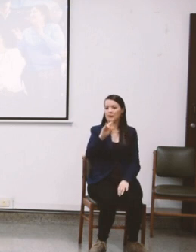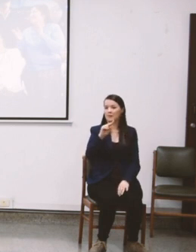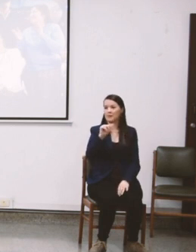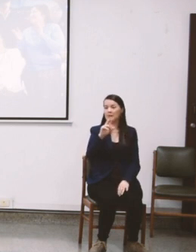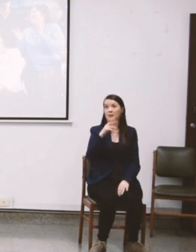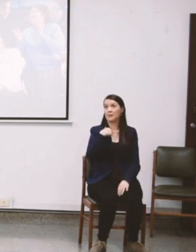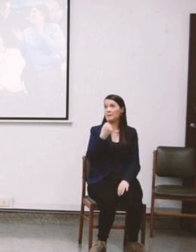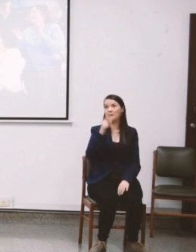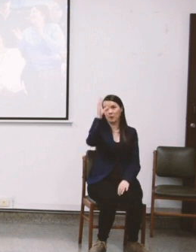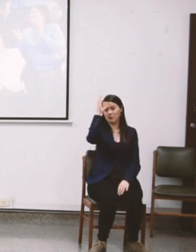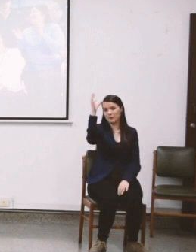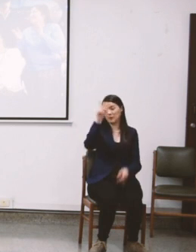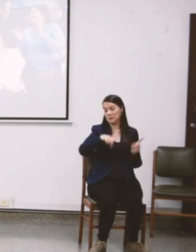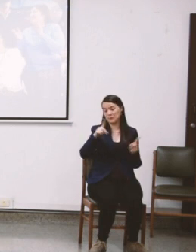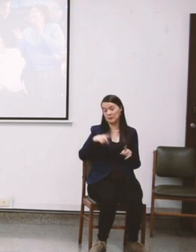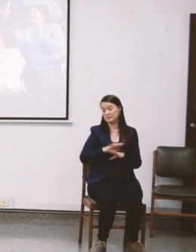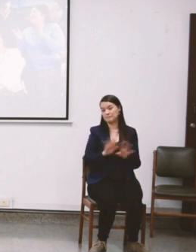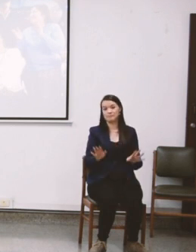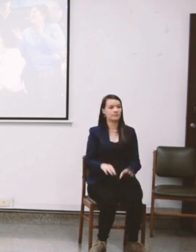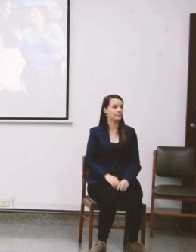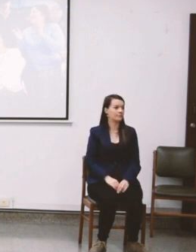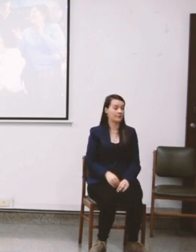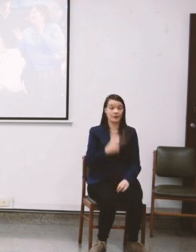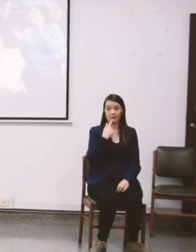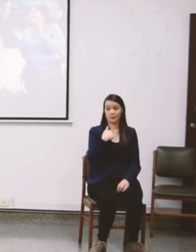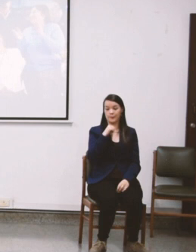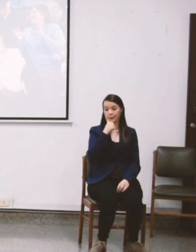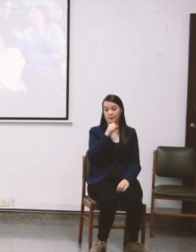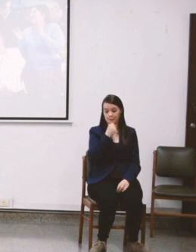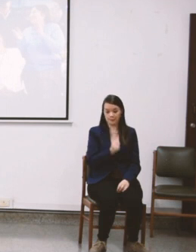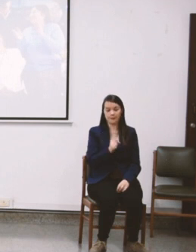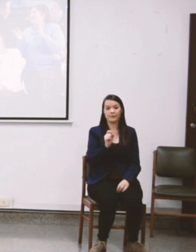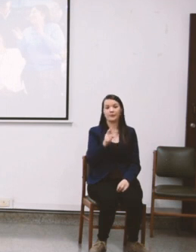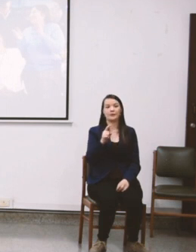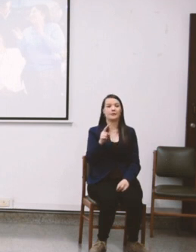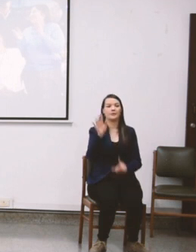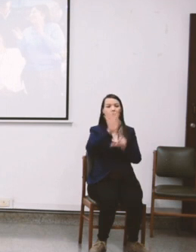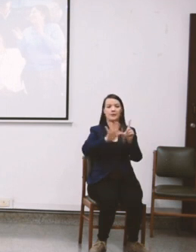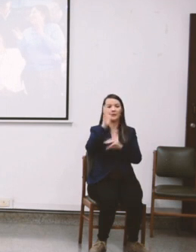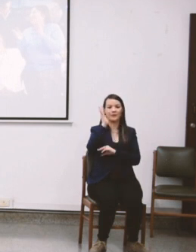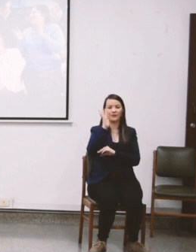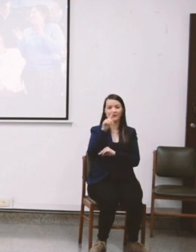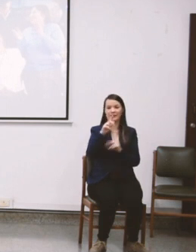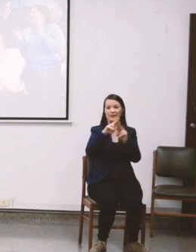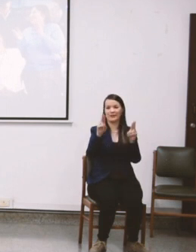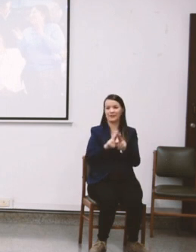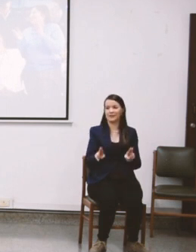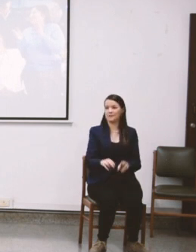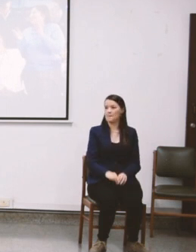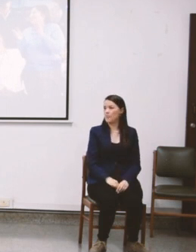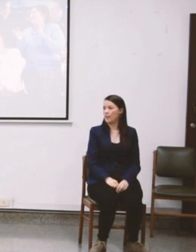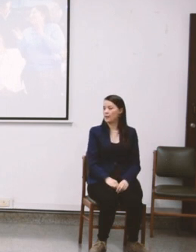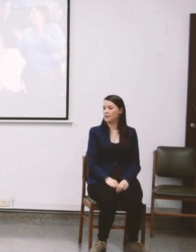esos conceptos. Sí, es una videoconferencia, pues.